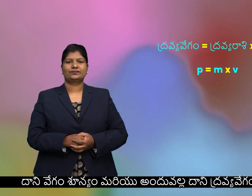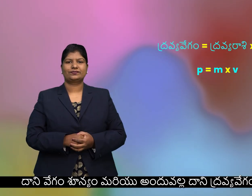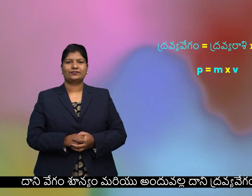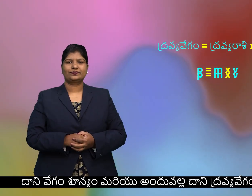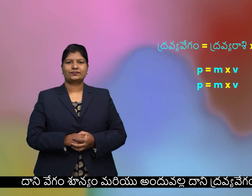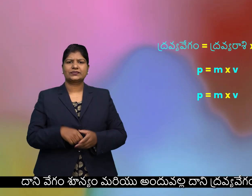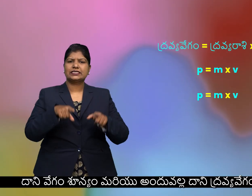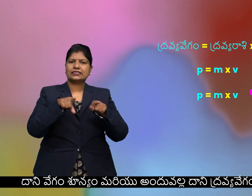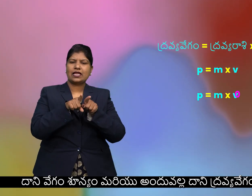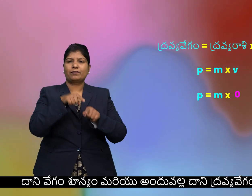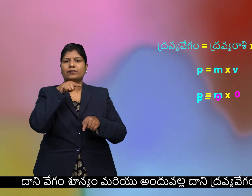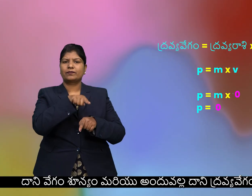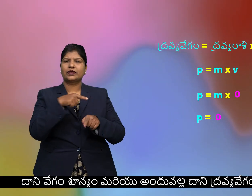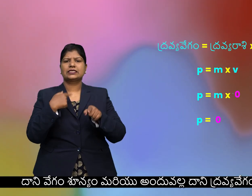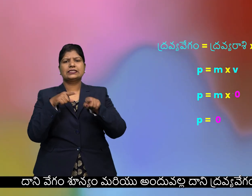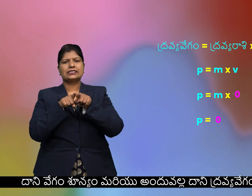0.